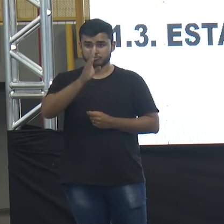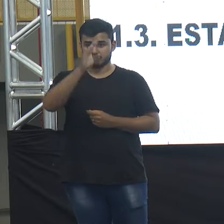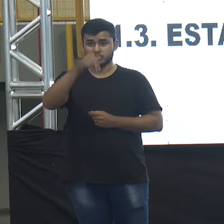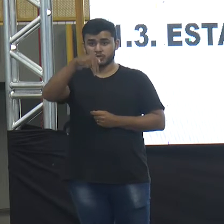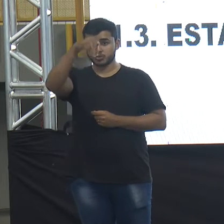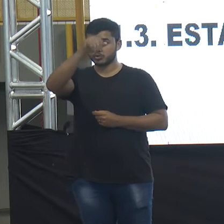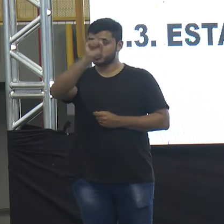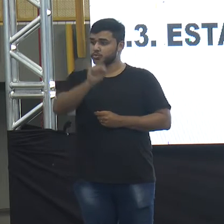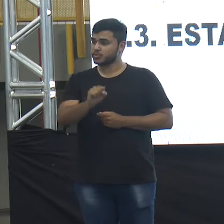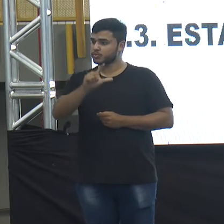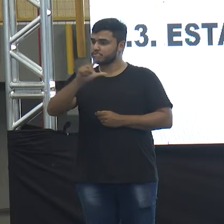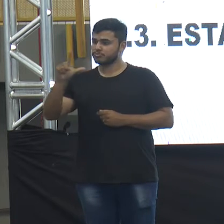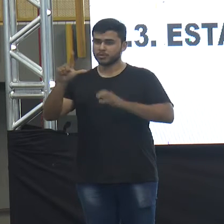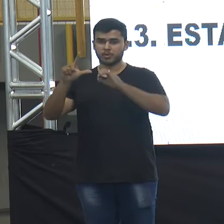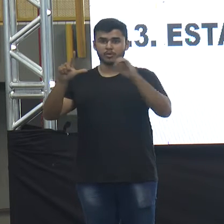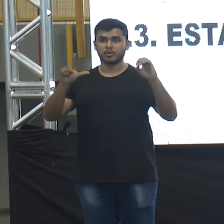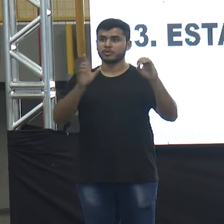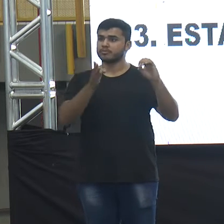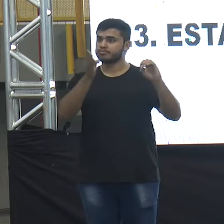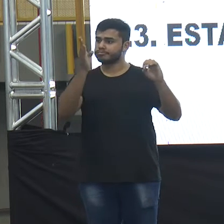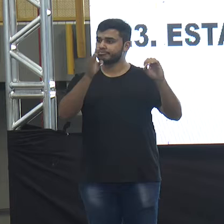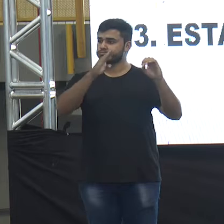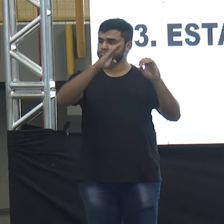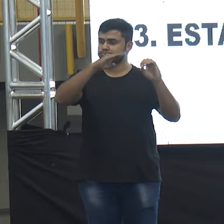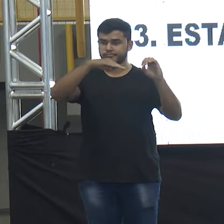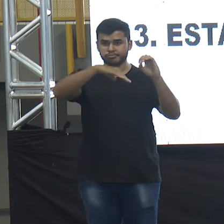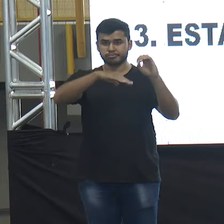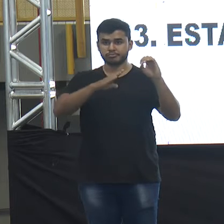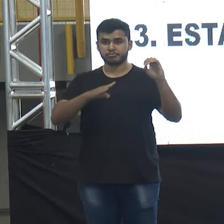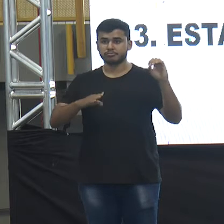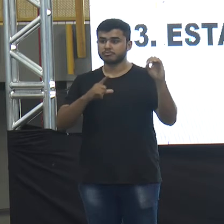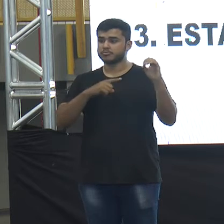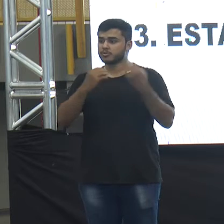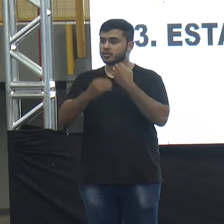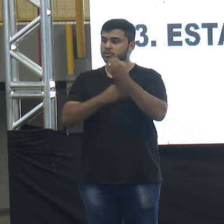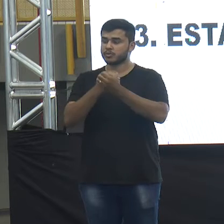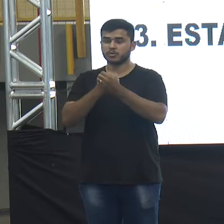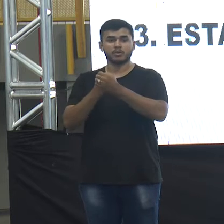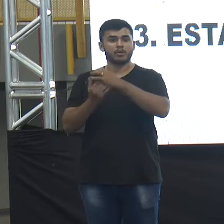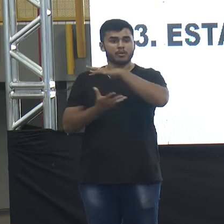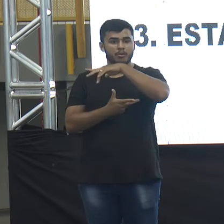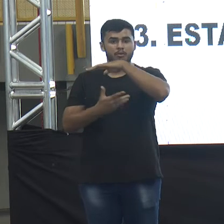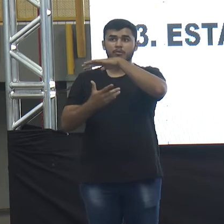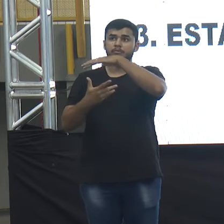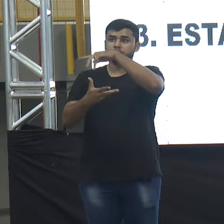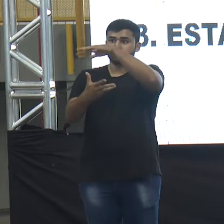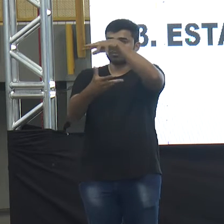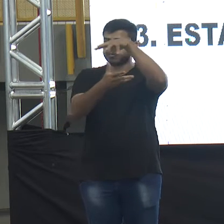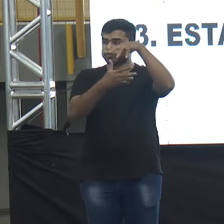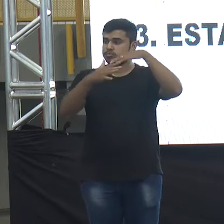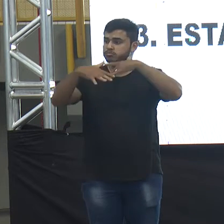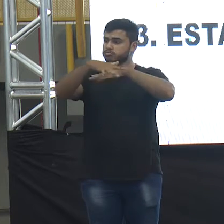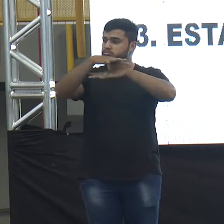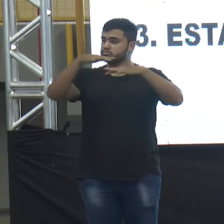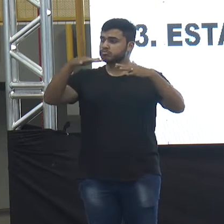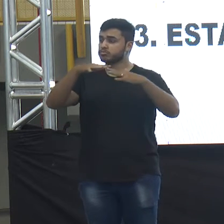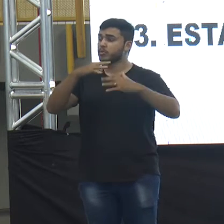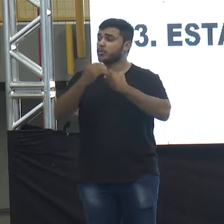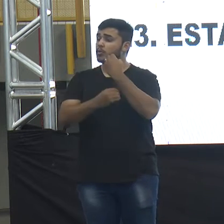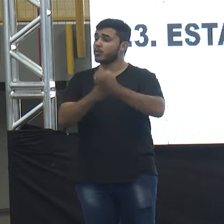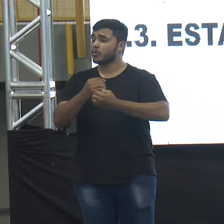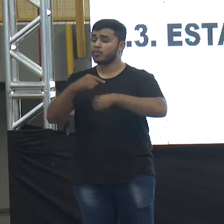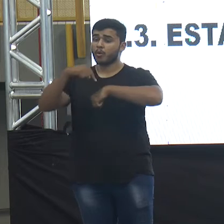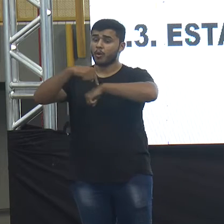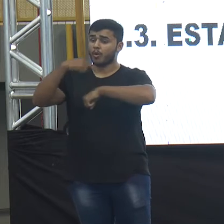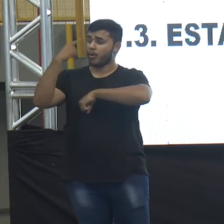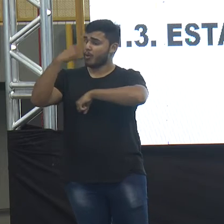a partir da astronomia, a partir das coordenadas geográficas, os fusos horários. Tem muita coisa